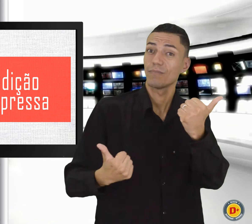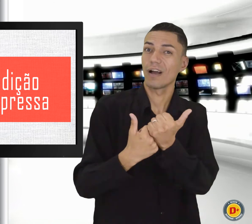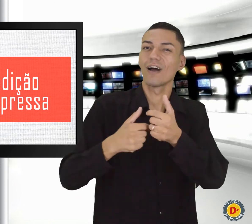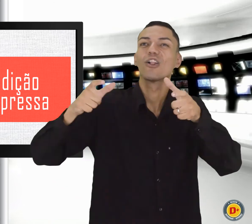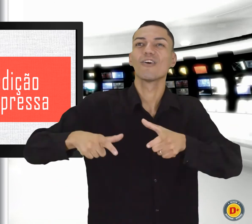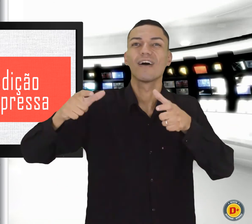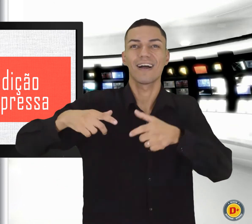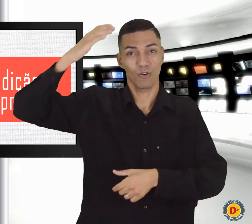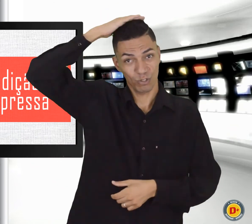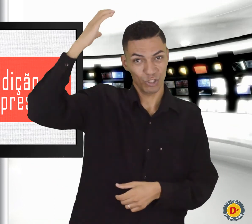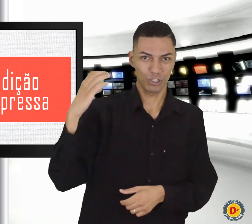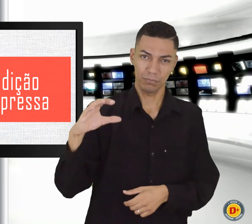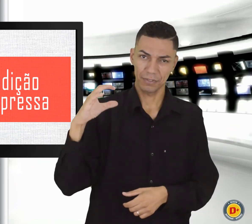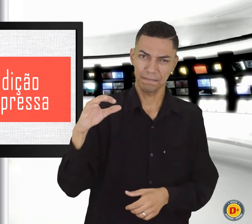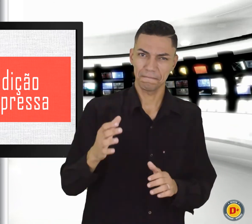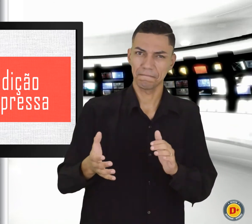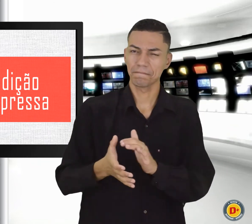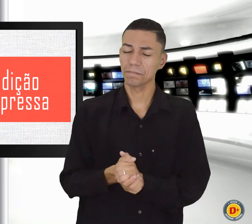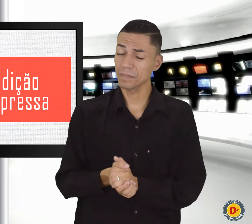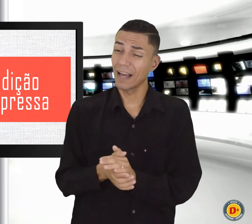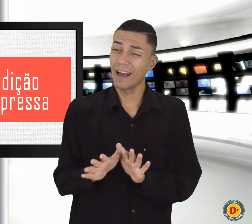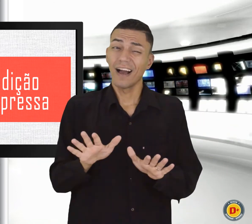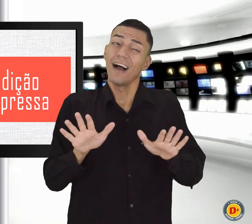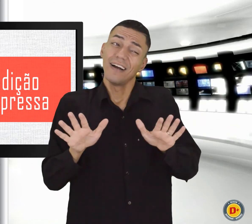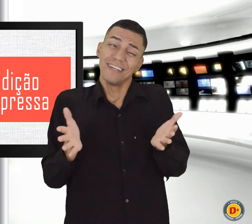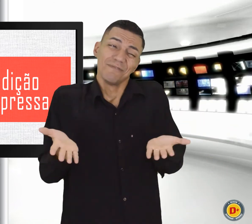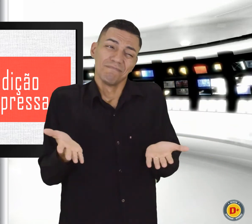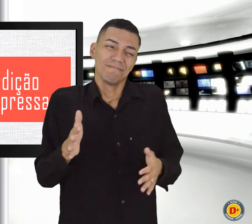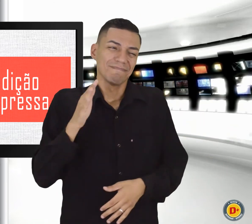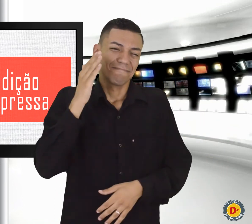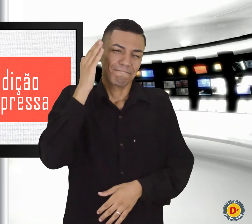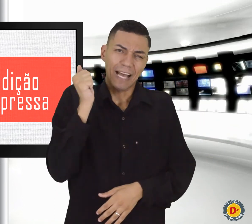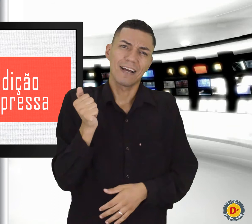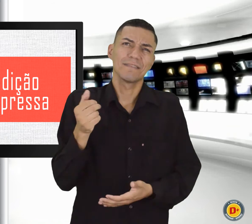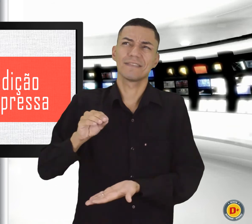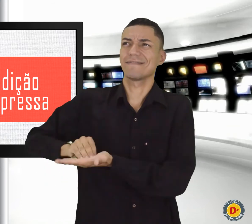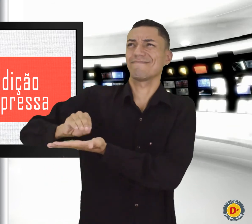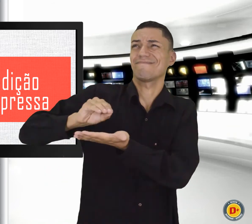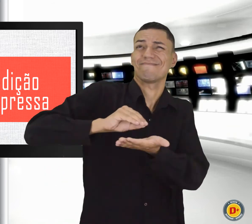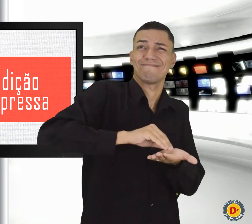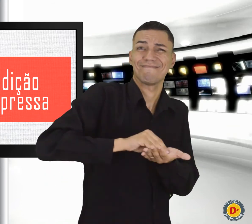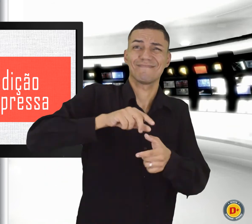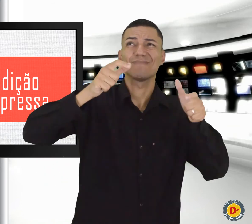do tamanho da necessidade de emprego apoiado no Brasil, com base no censo de 2010 do